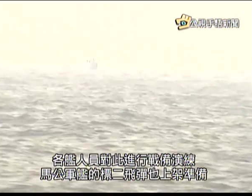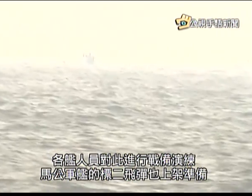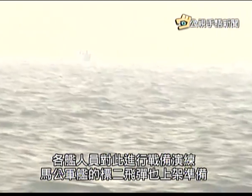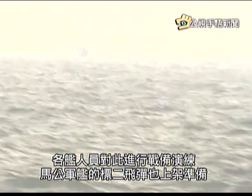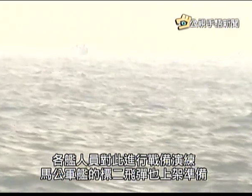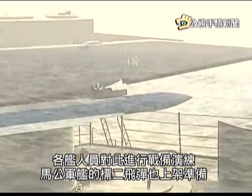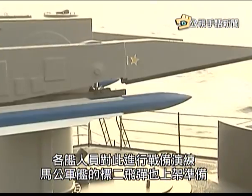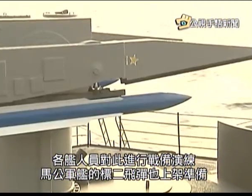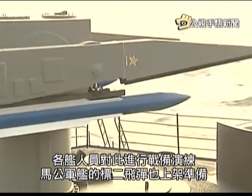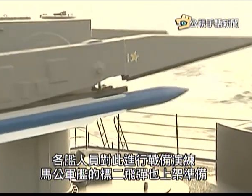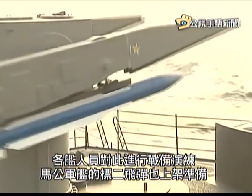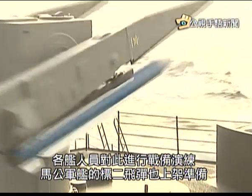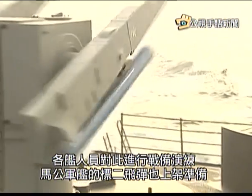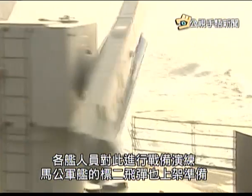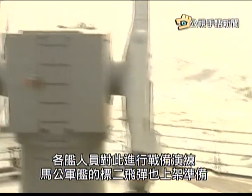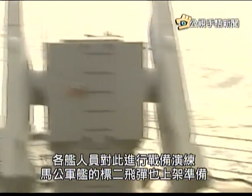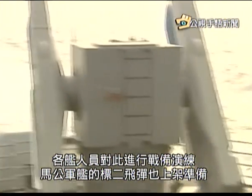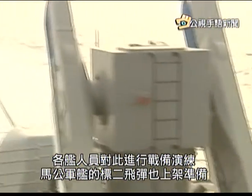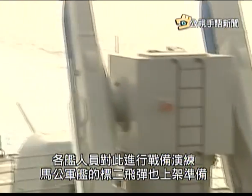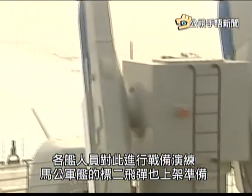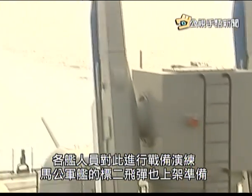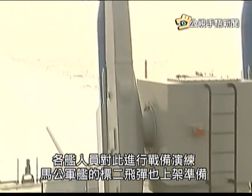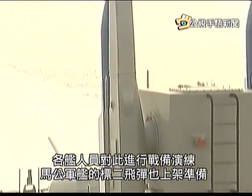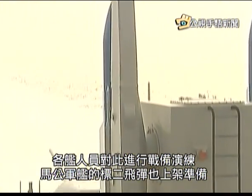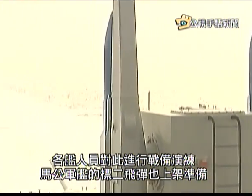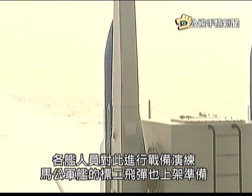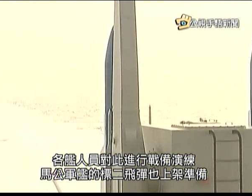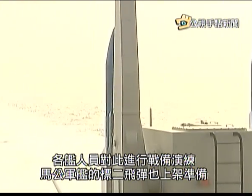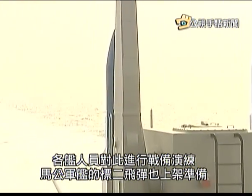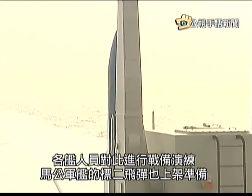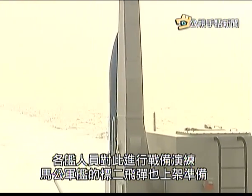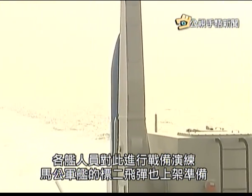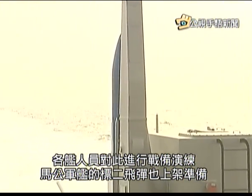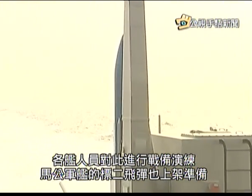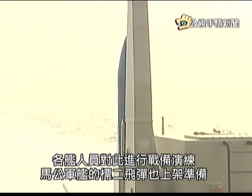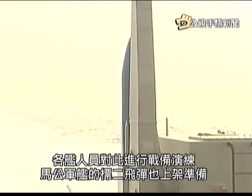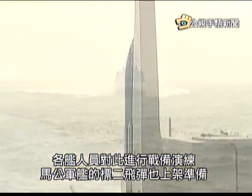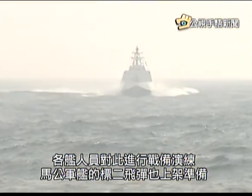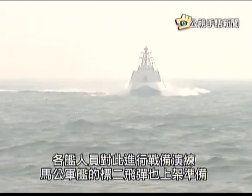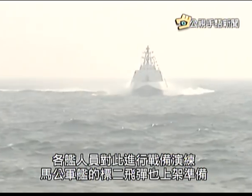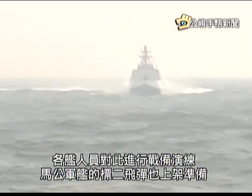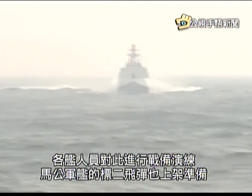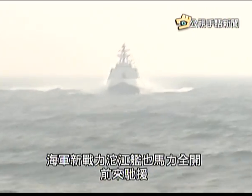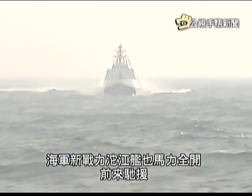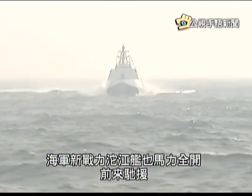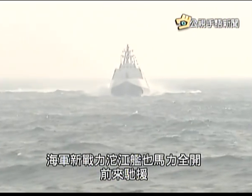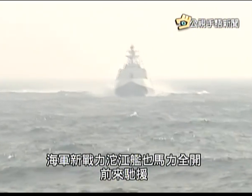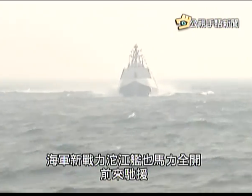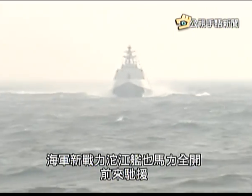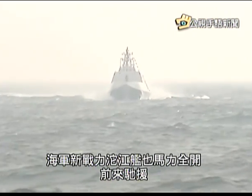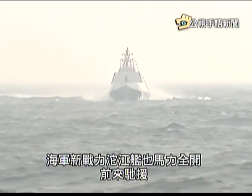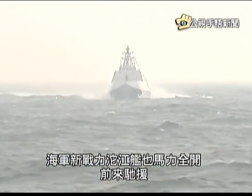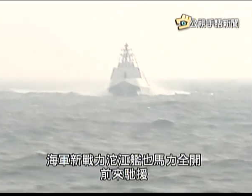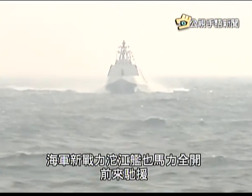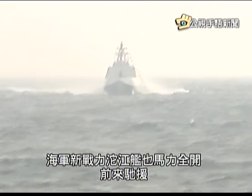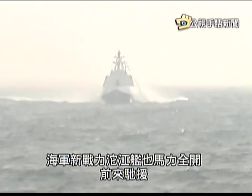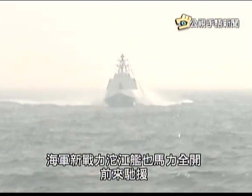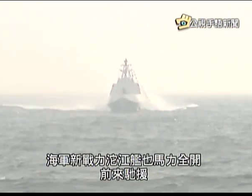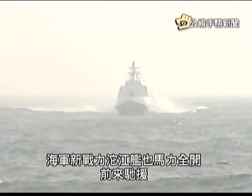进行战备演练，马公军舰的标二飞弹也上架准备，海军新战力沱江舰也马力全开前来